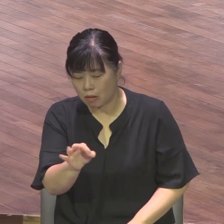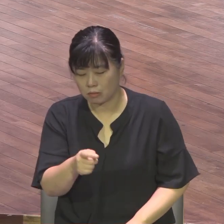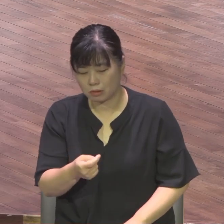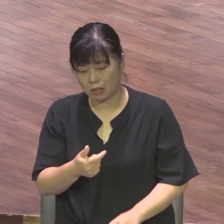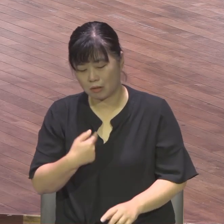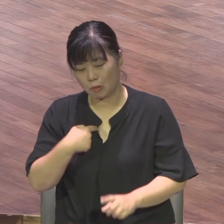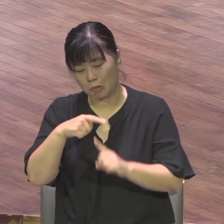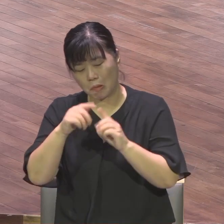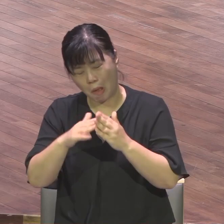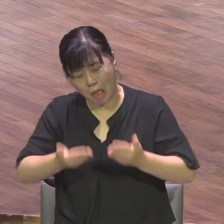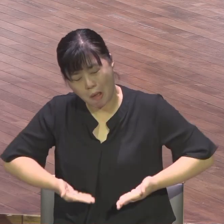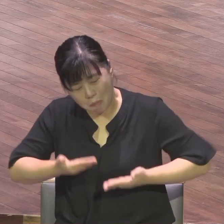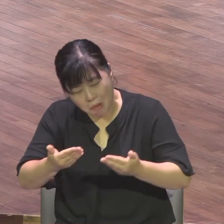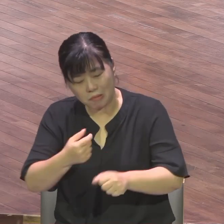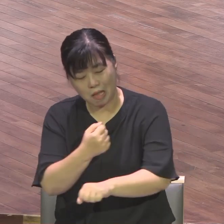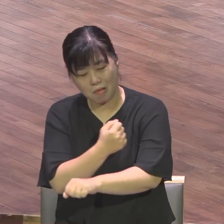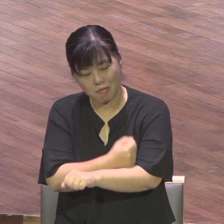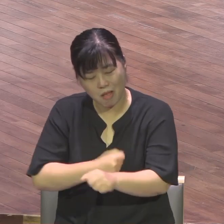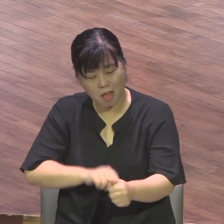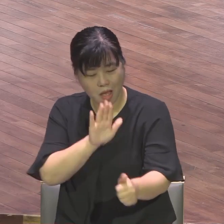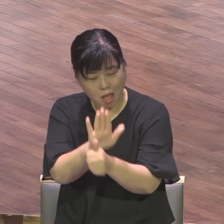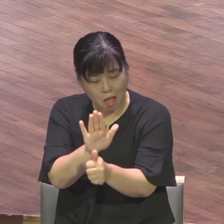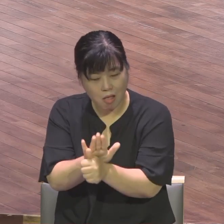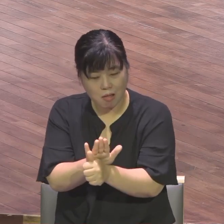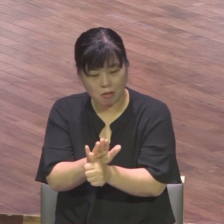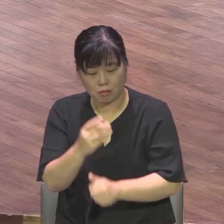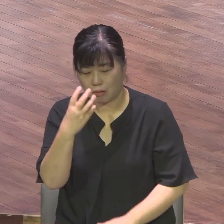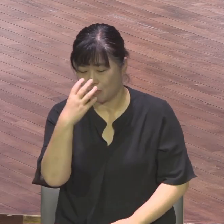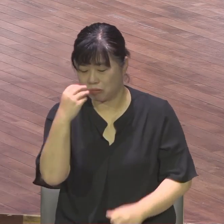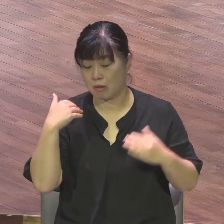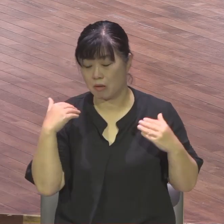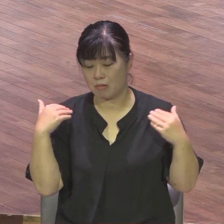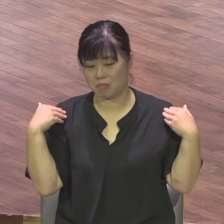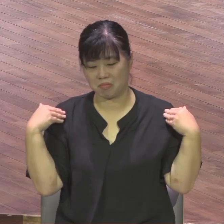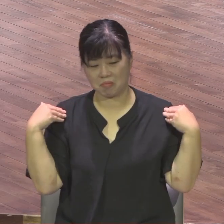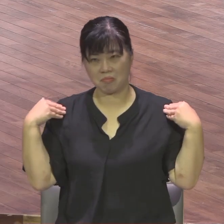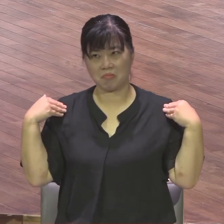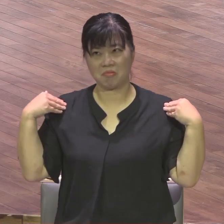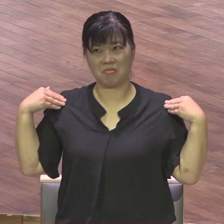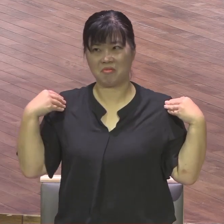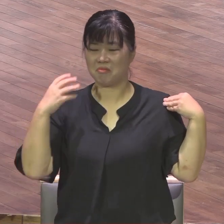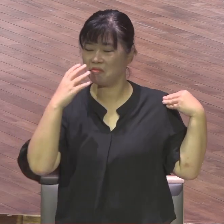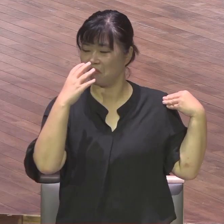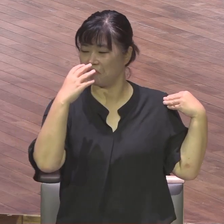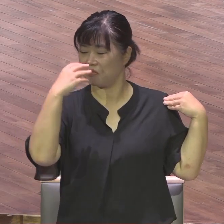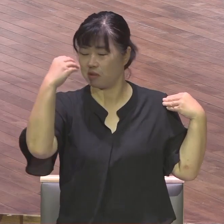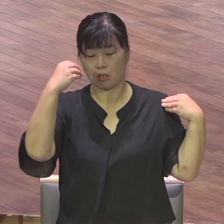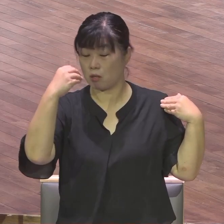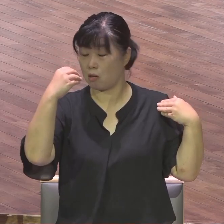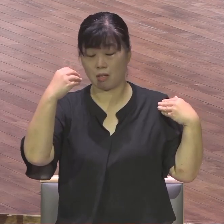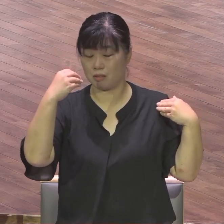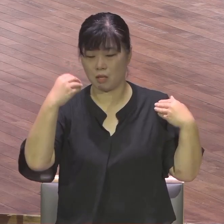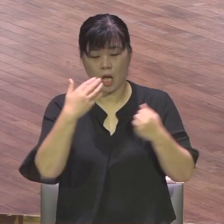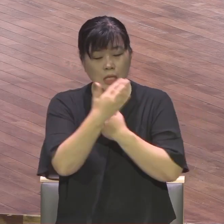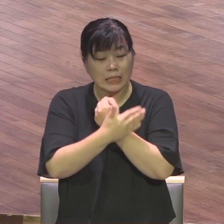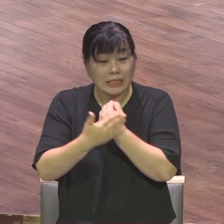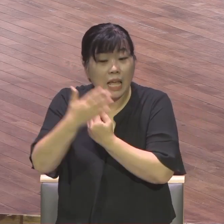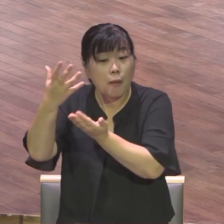은혜 좀 받은 뭐 좀 뭐 뭐 응답 받았다고 교만해집니까? 늘 배고파야 돼. 아멘. 늘 하나님